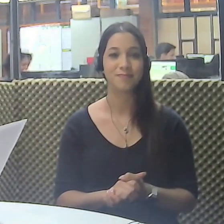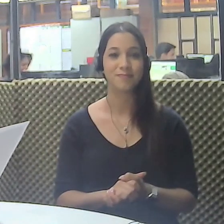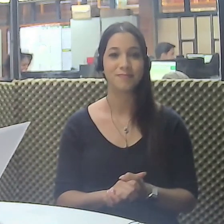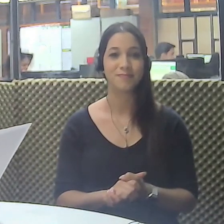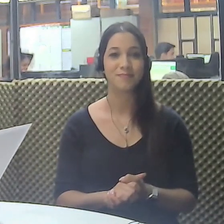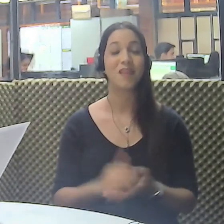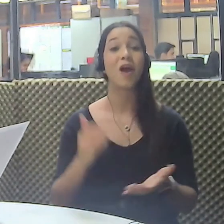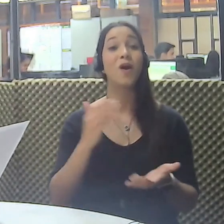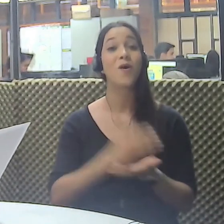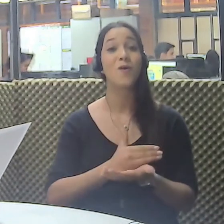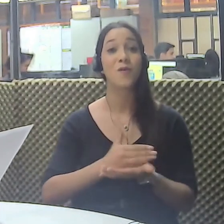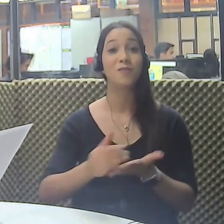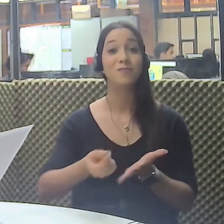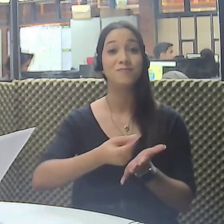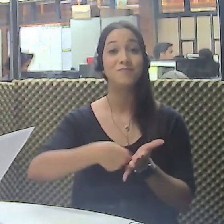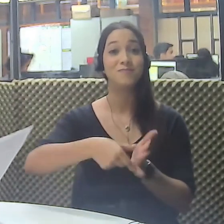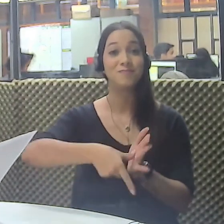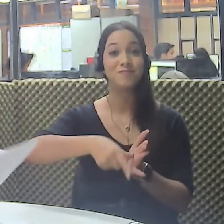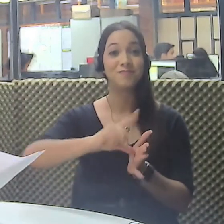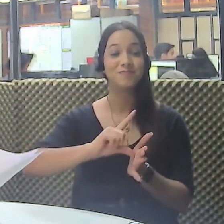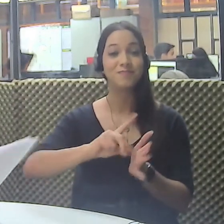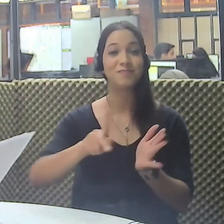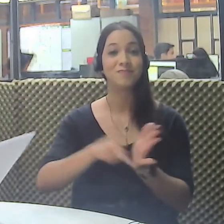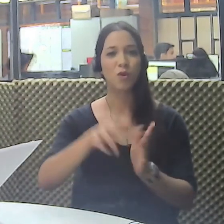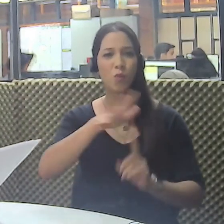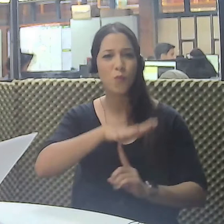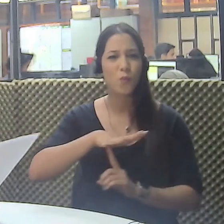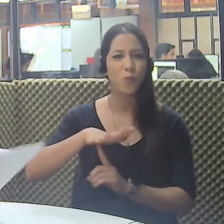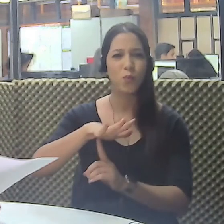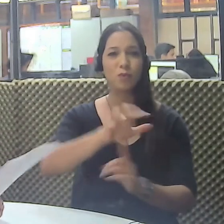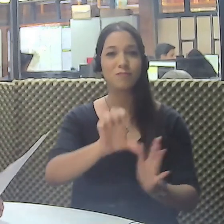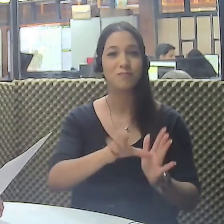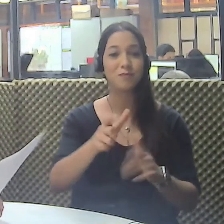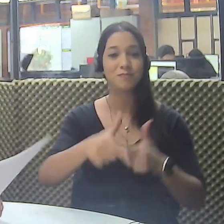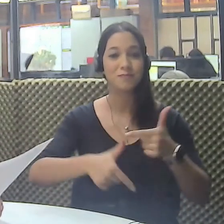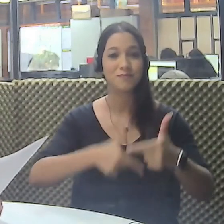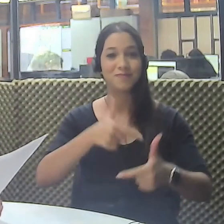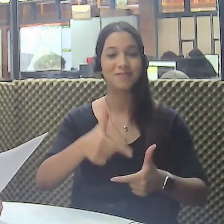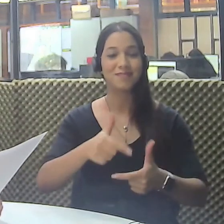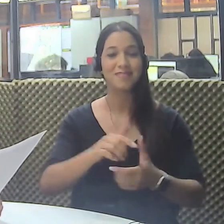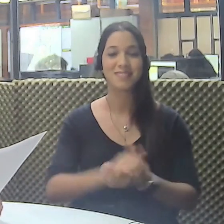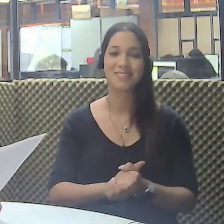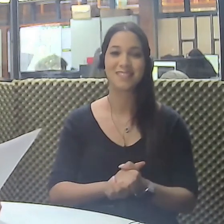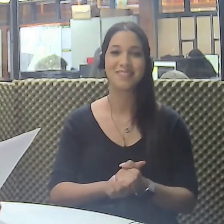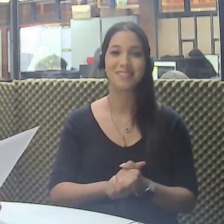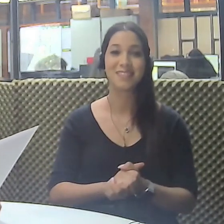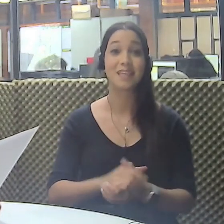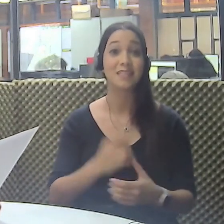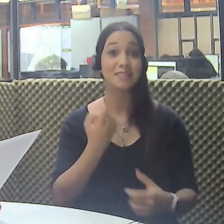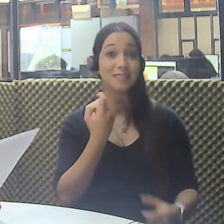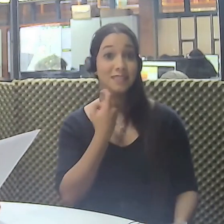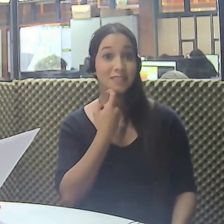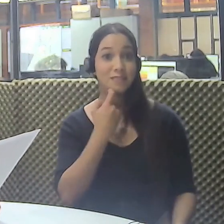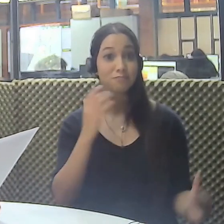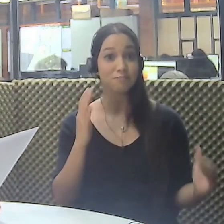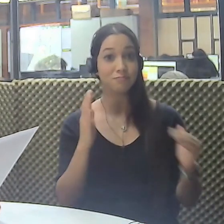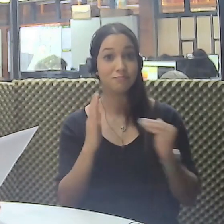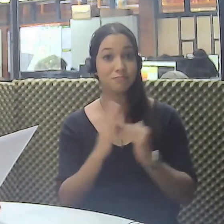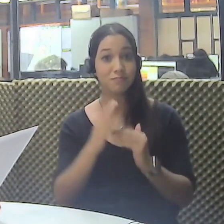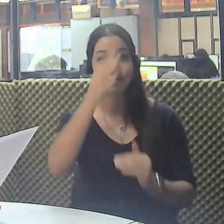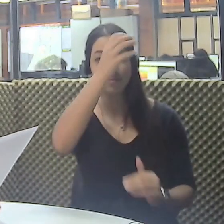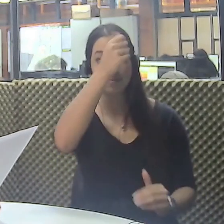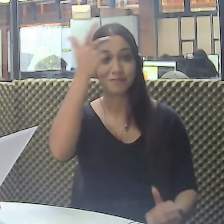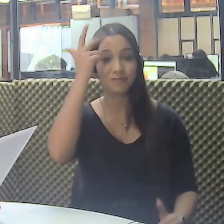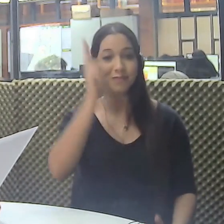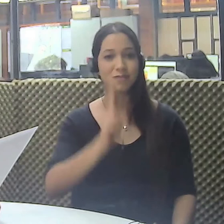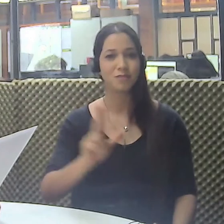E começou o pré-cadastro para o primeiro mega feirão de empregos. Até sexta-feira, a Prefeitura de Uberlândia